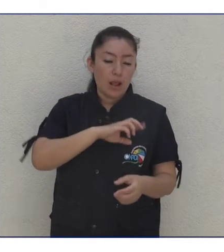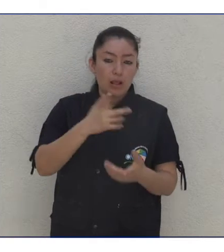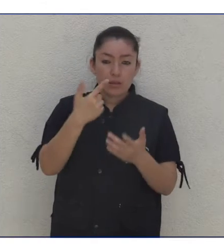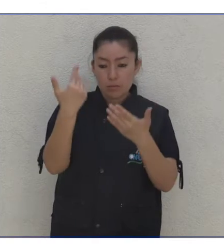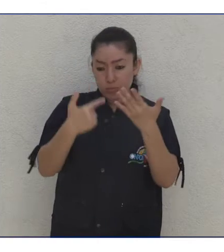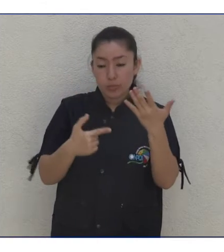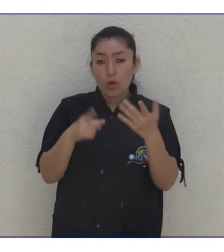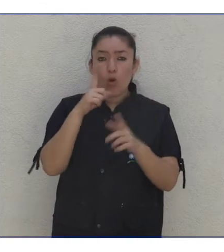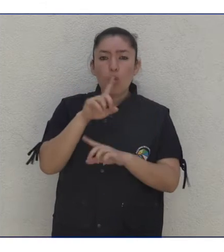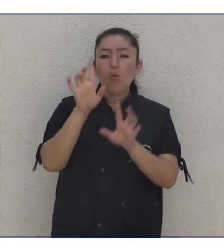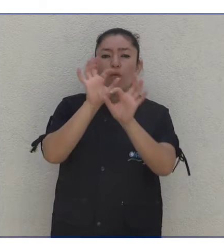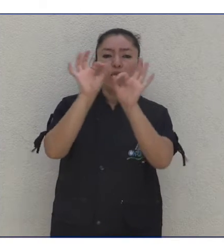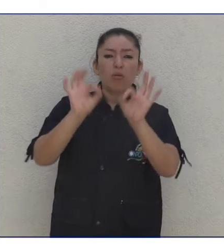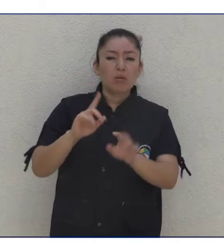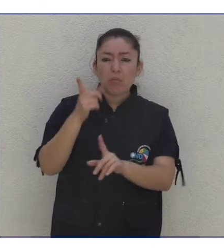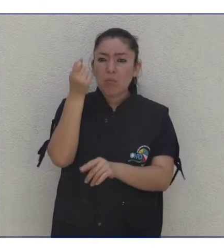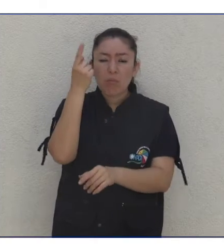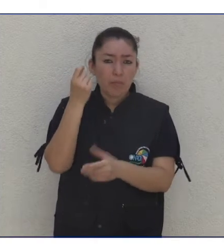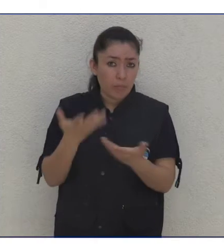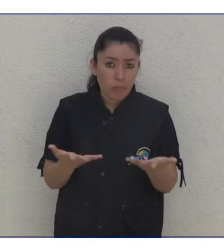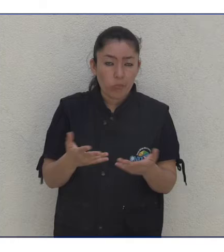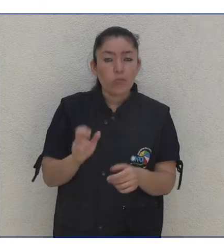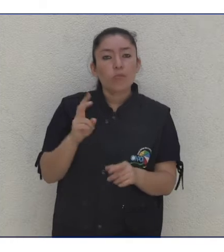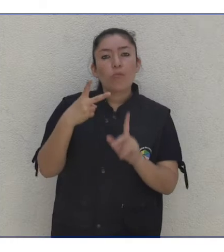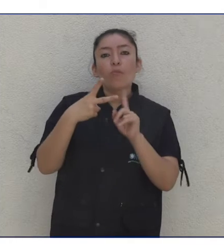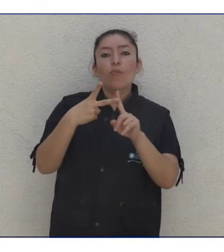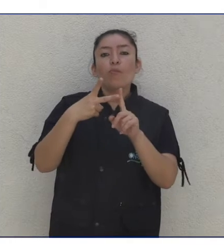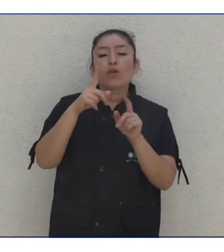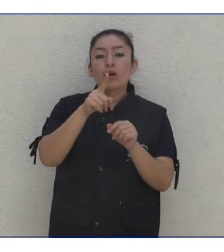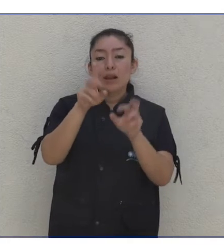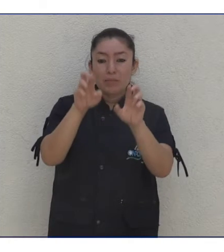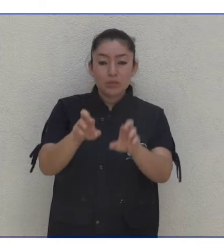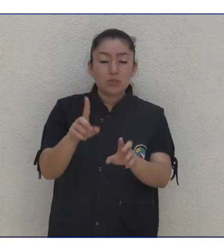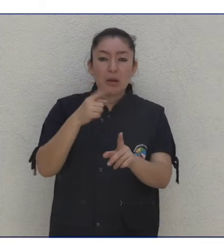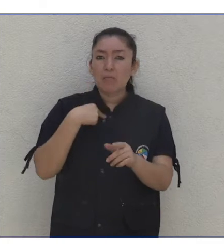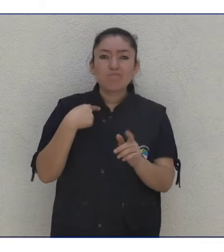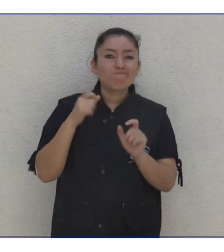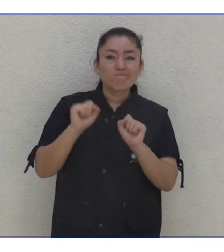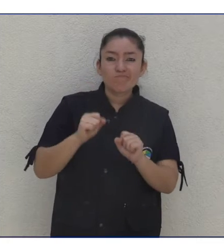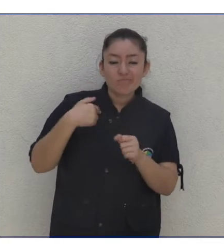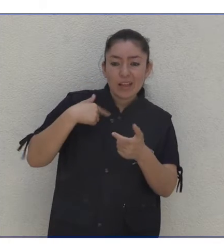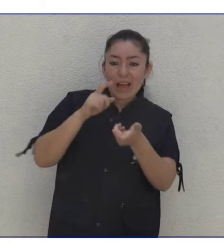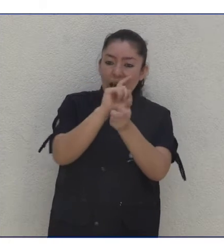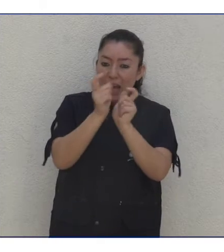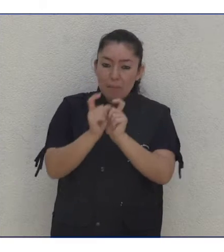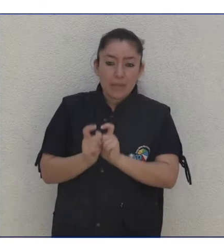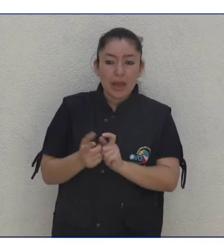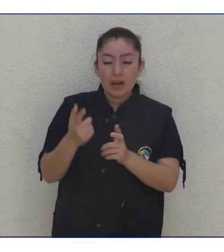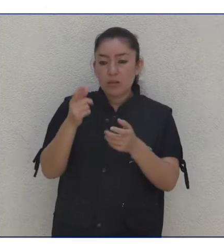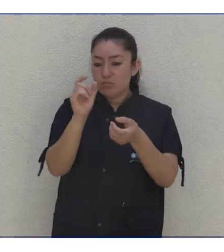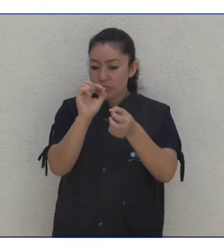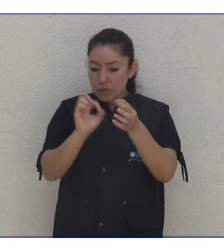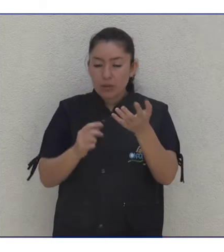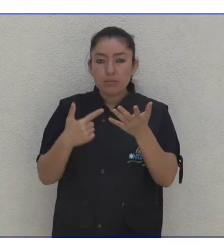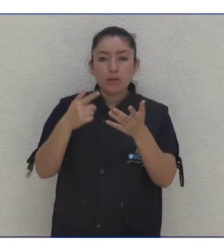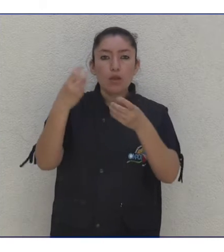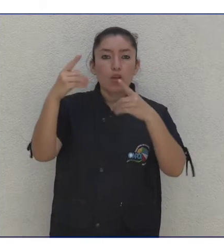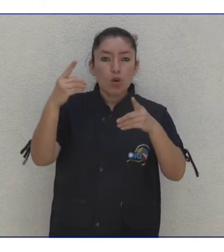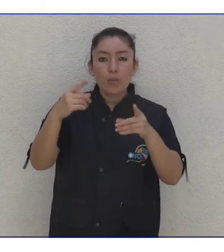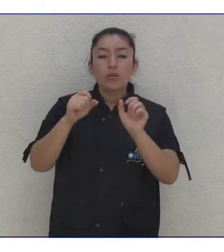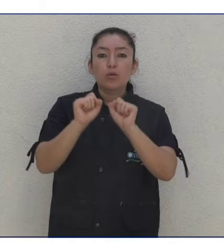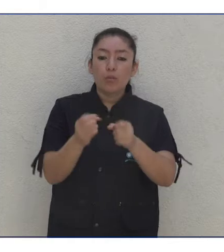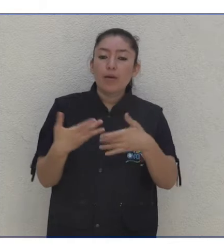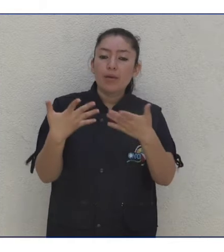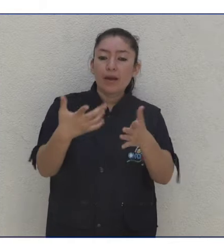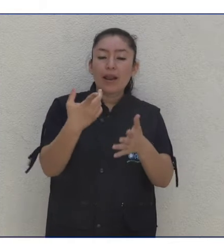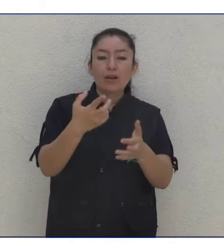formato incomprensible. 2. El sujeto obligado se niegue a efectuar modificaciones, correcciones o supresiones a los